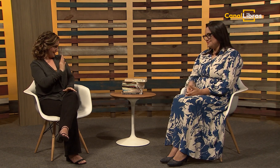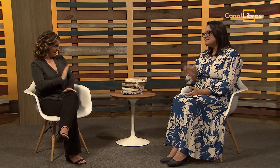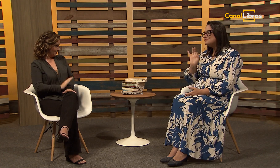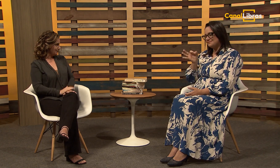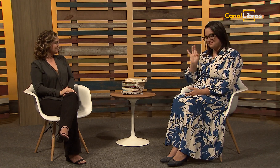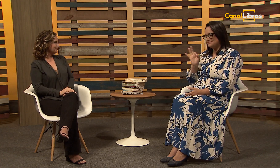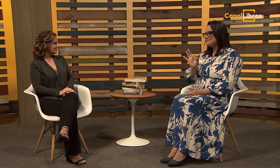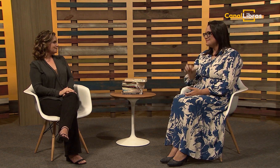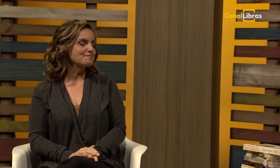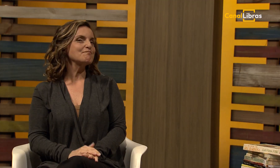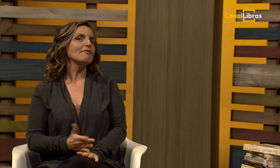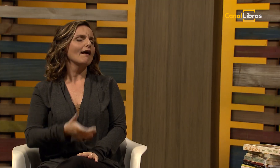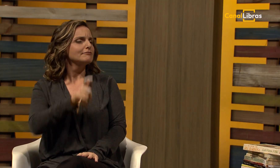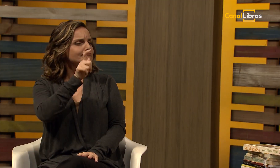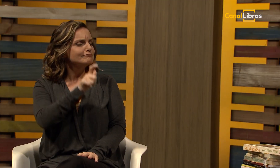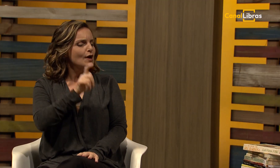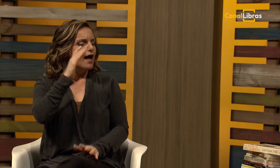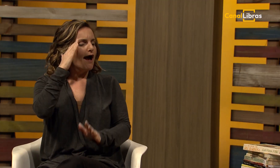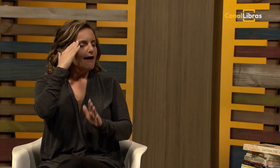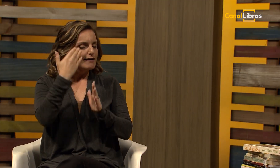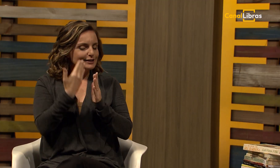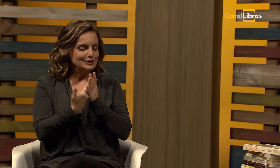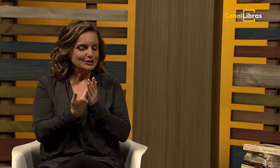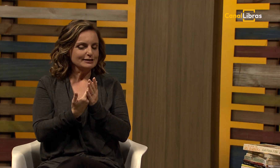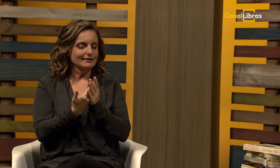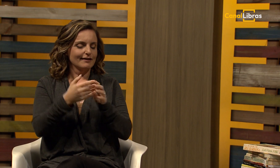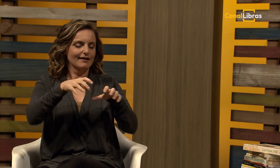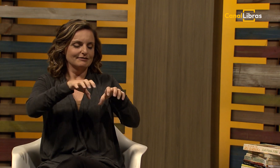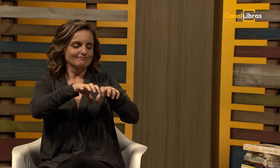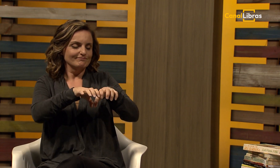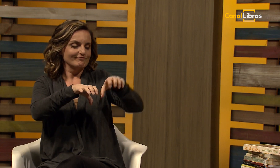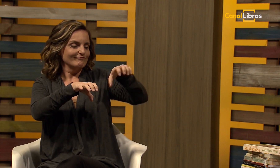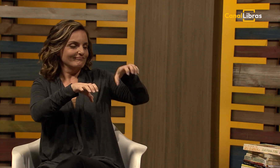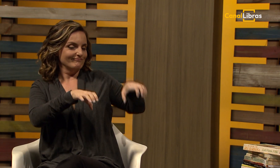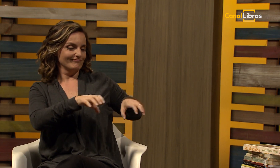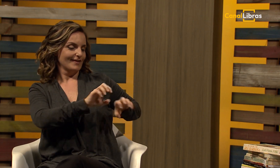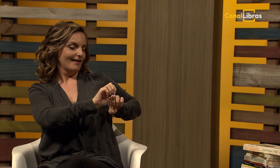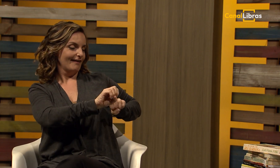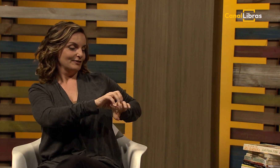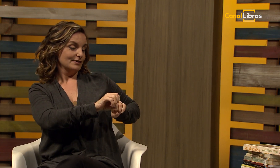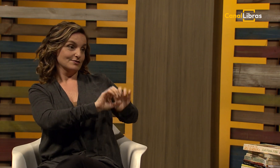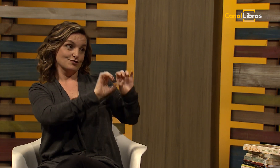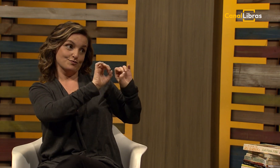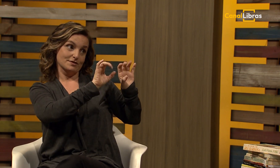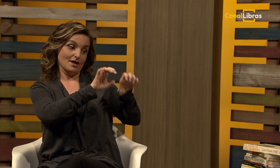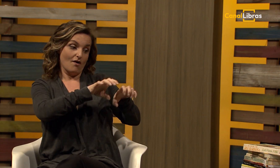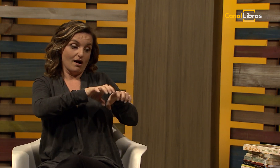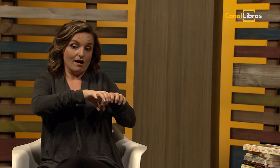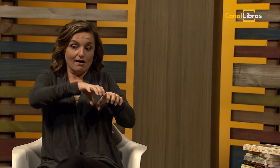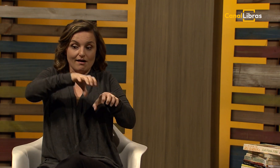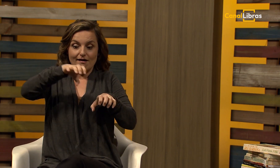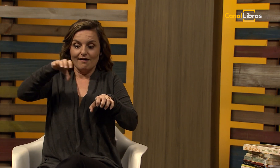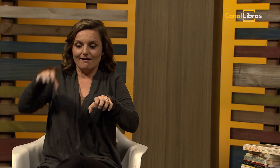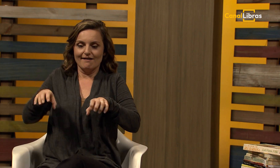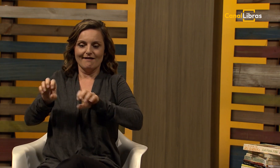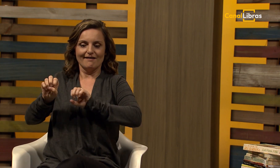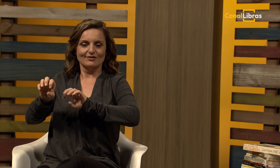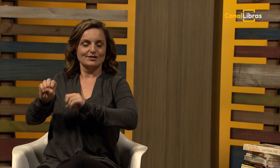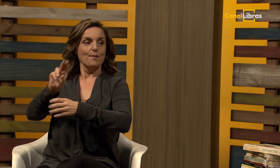certo? Isso mesmo. E como coordenadora pela DIPEBS, a senhora acredita que a educação bilíngue de